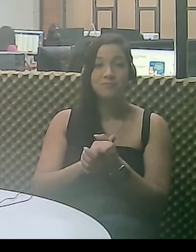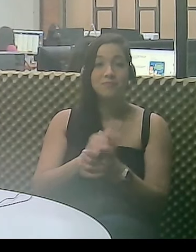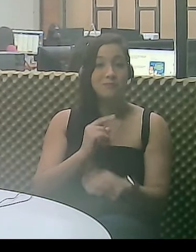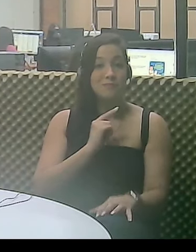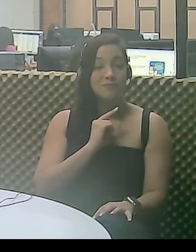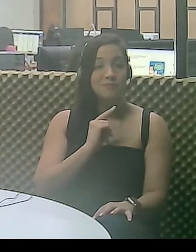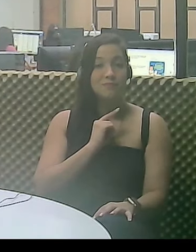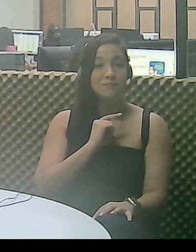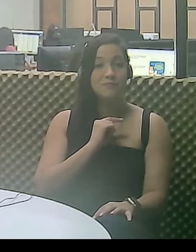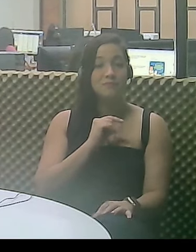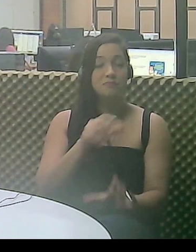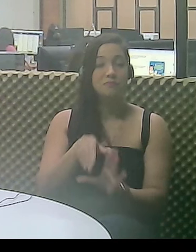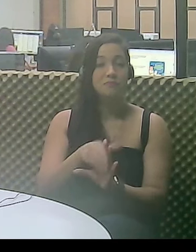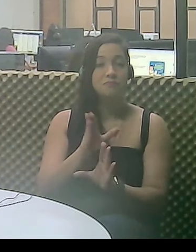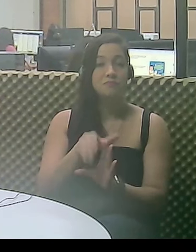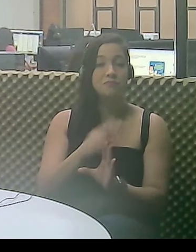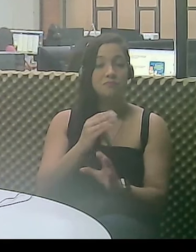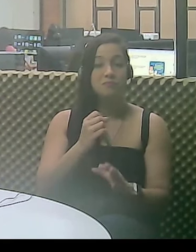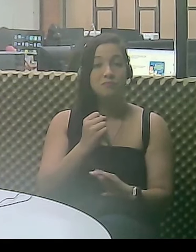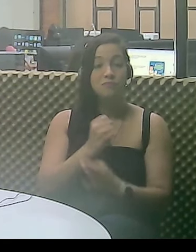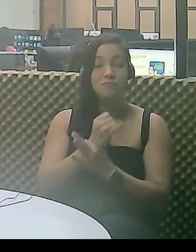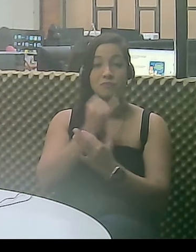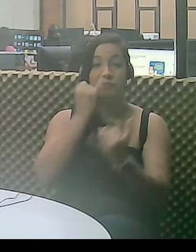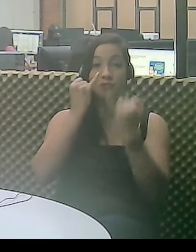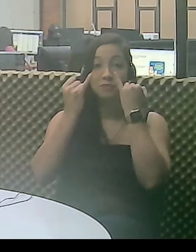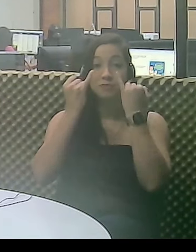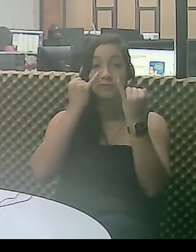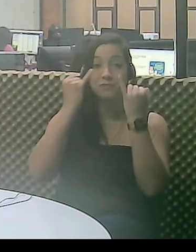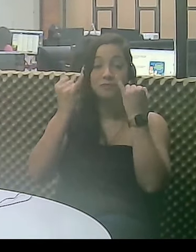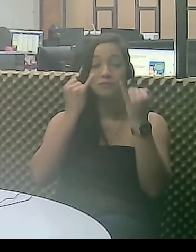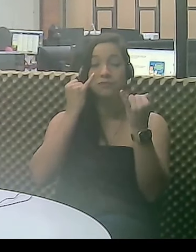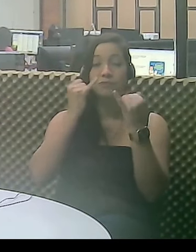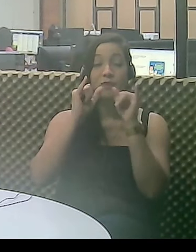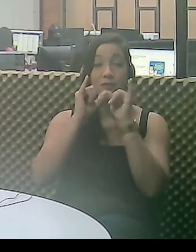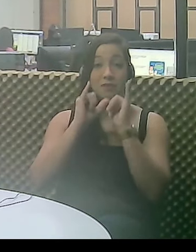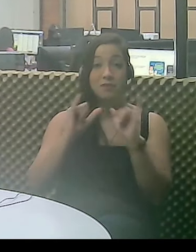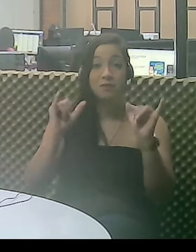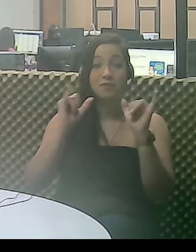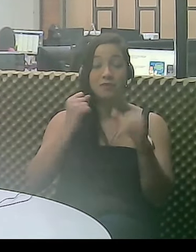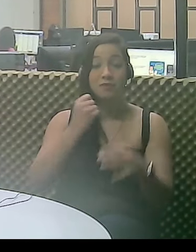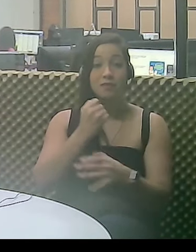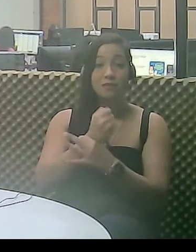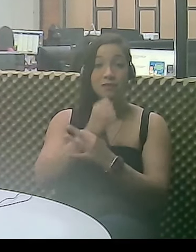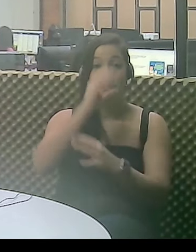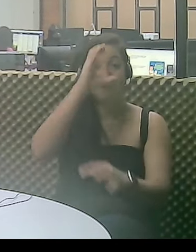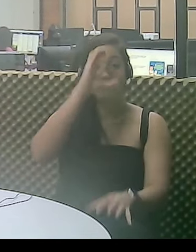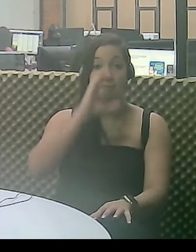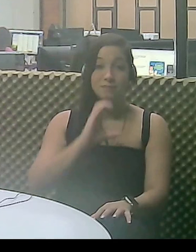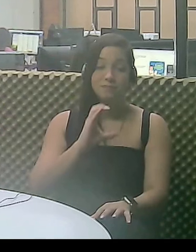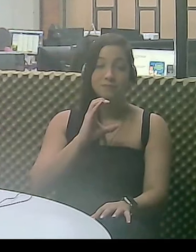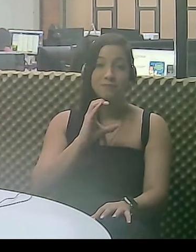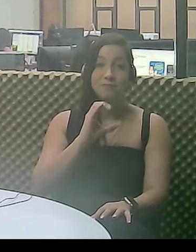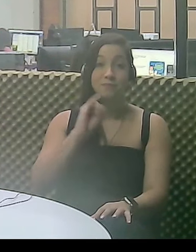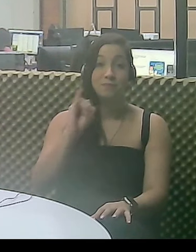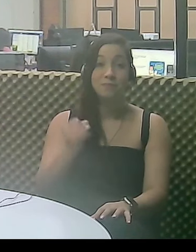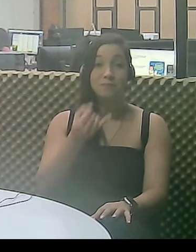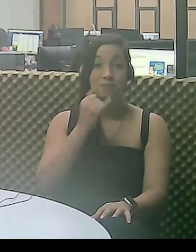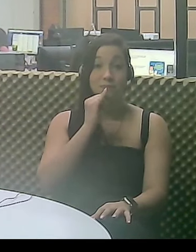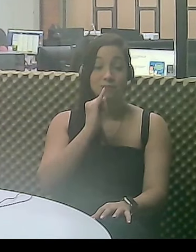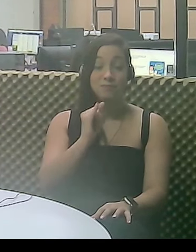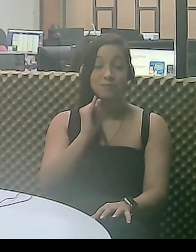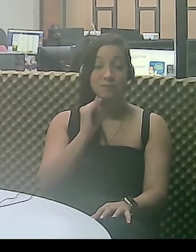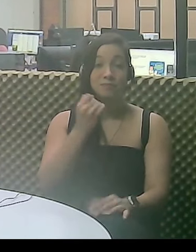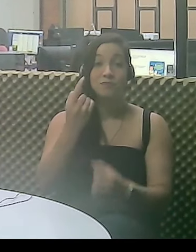você encontra dicas de segurança e informações sobre os alertas emitidos pela Defesa Civil. Aproveito para